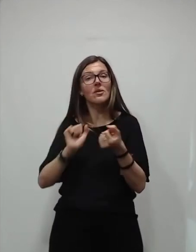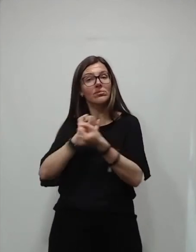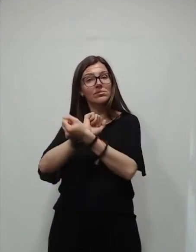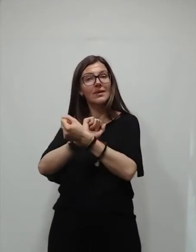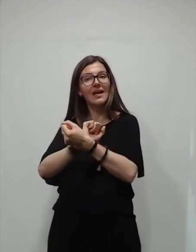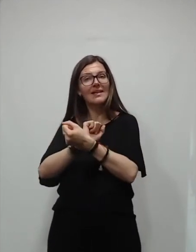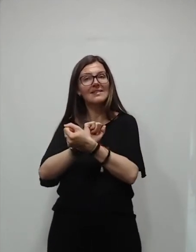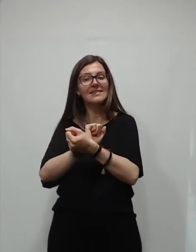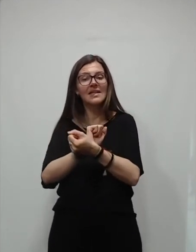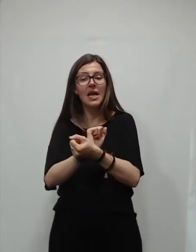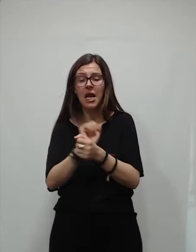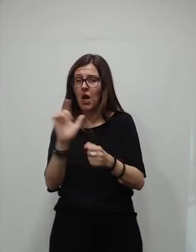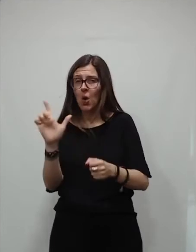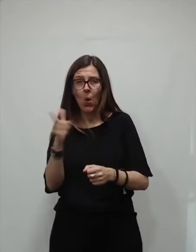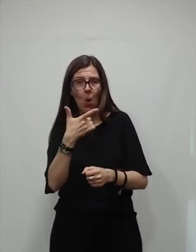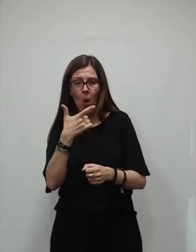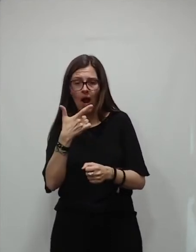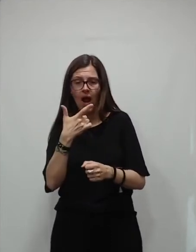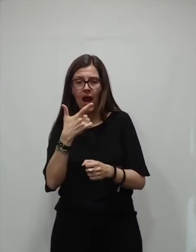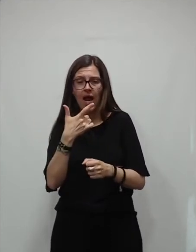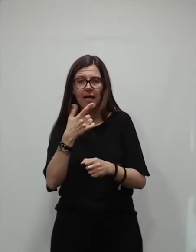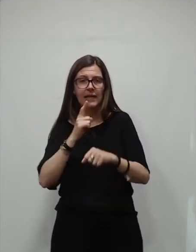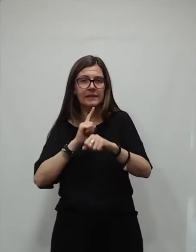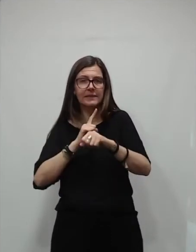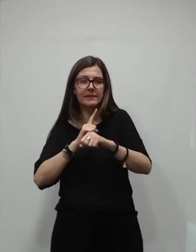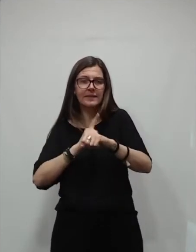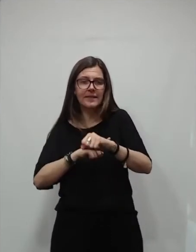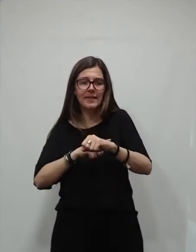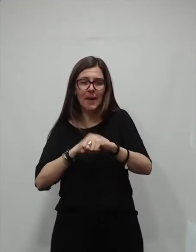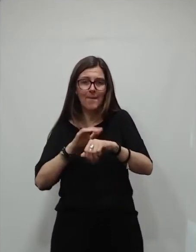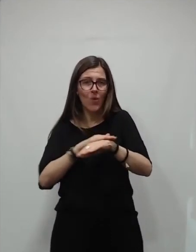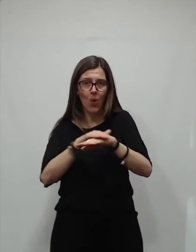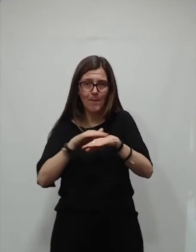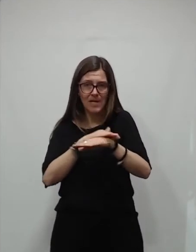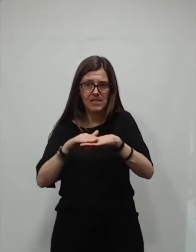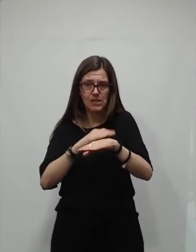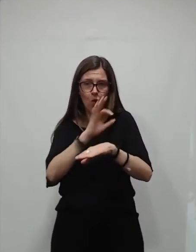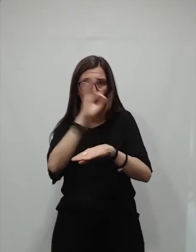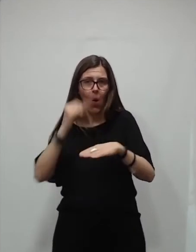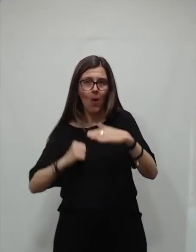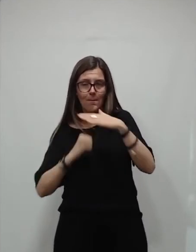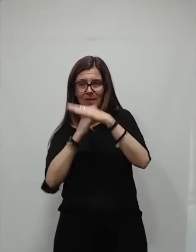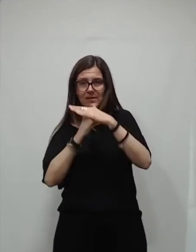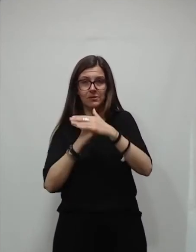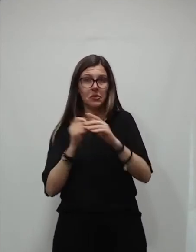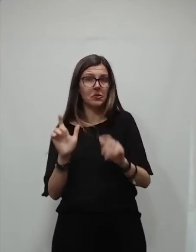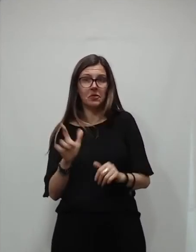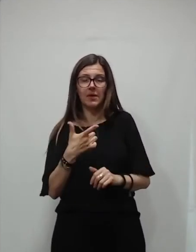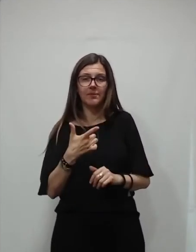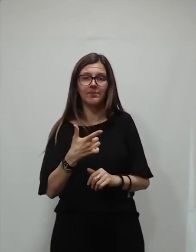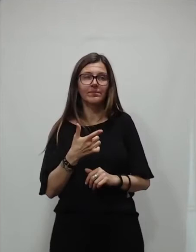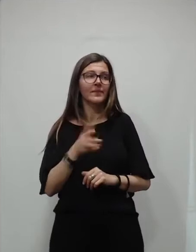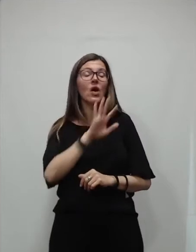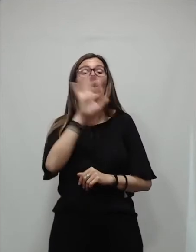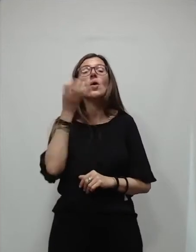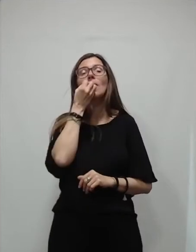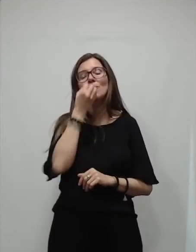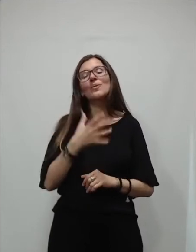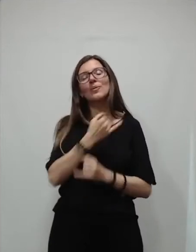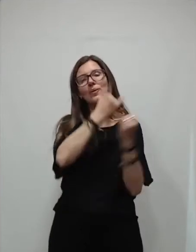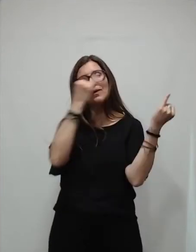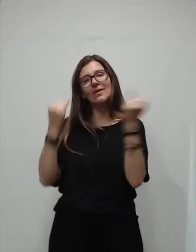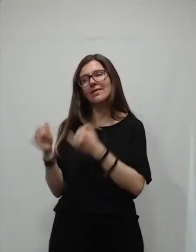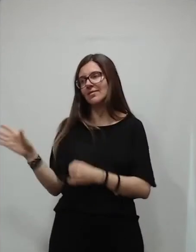límite mínimo ni tienen un límite máximo. Así que... Hola, buenos días a todos y a todas. Agradecer